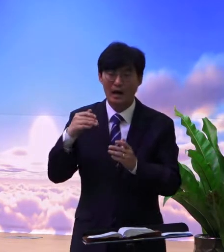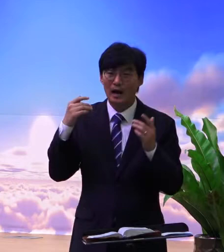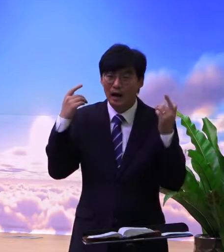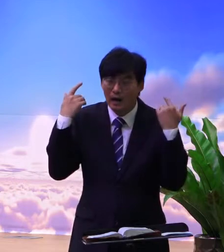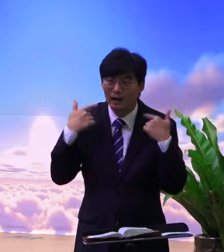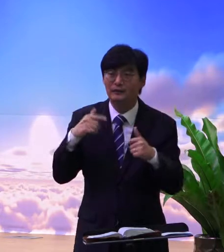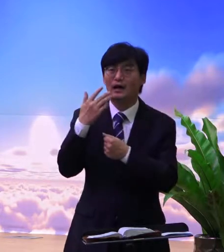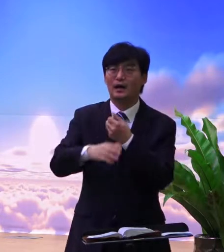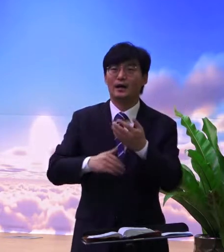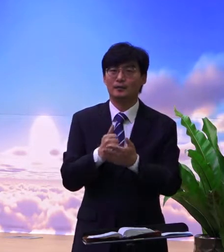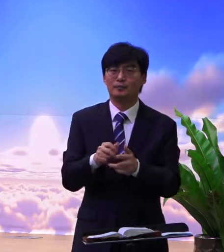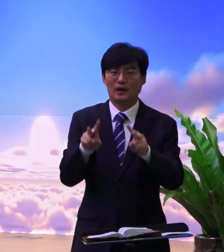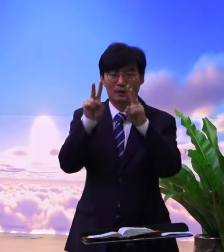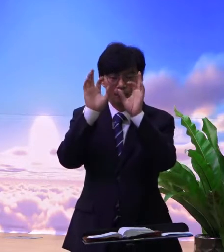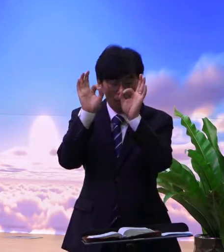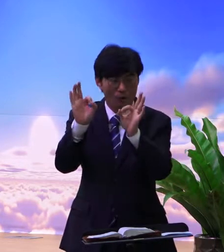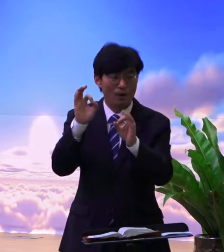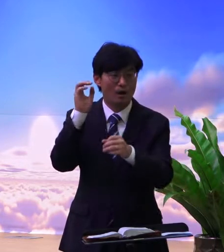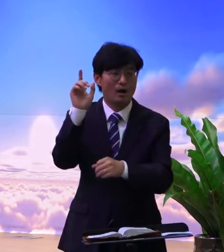하나님께 기도했습니다.